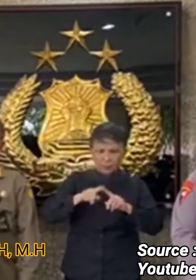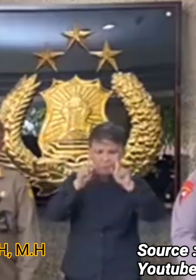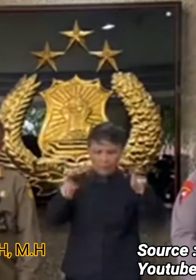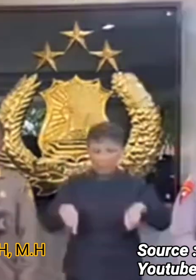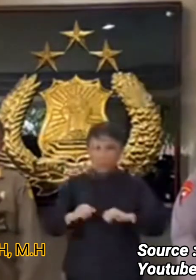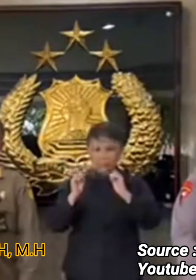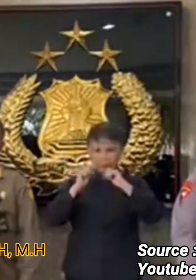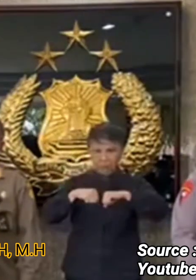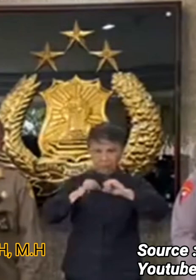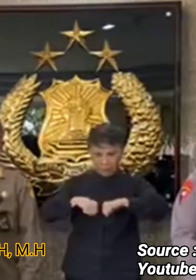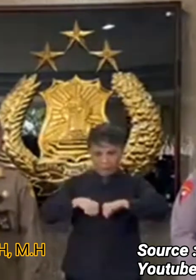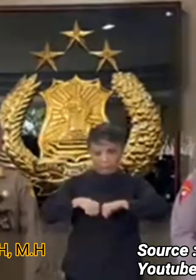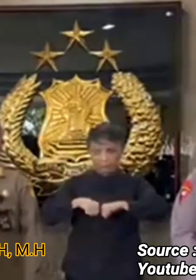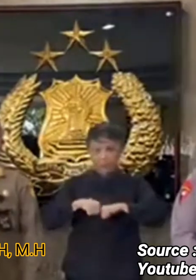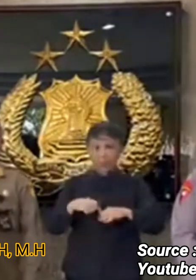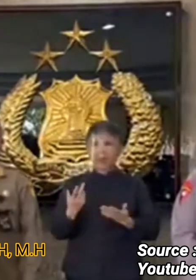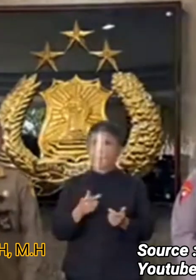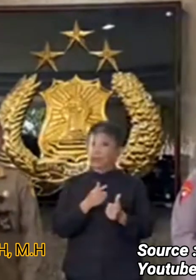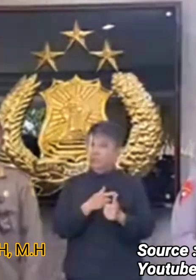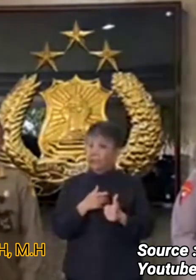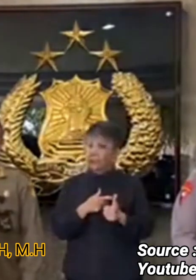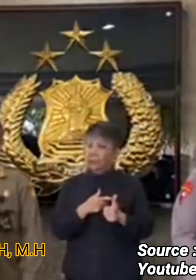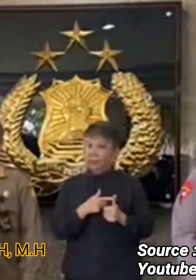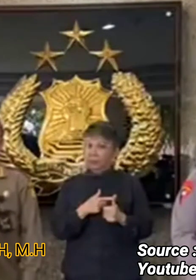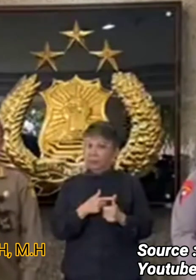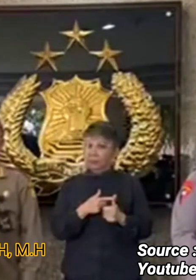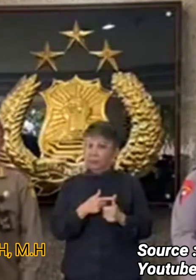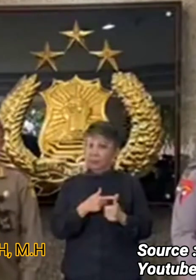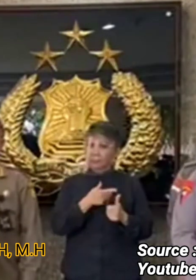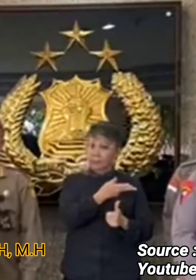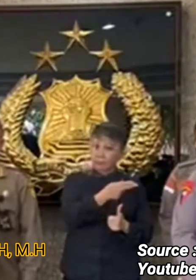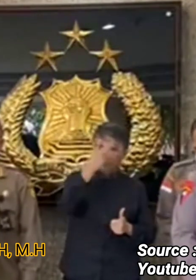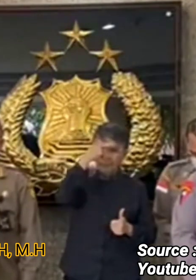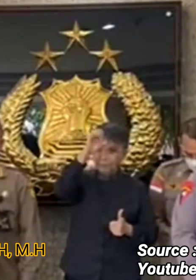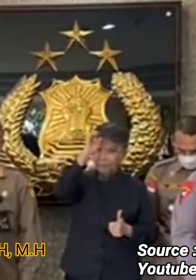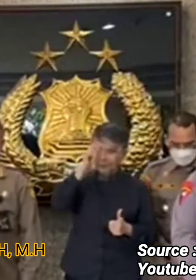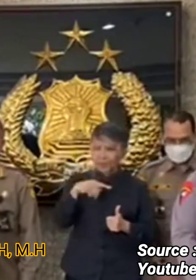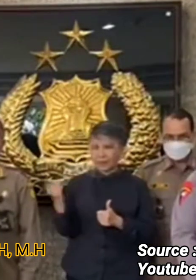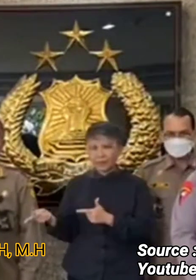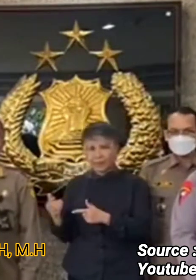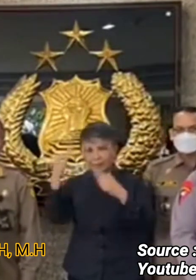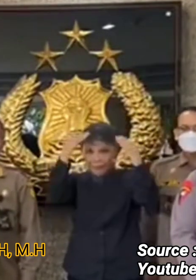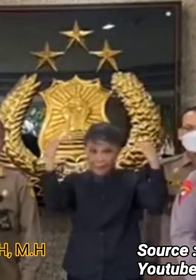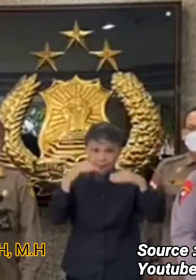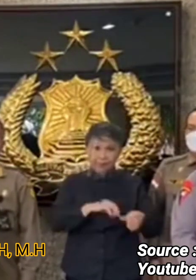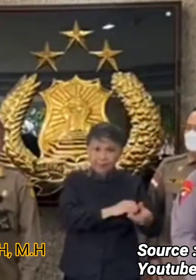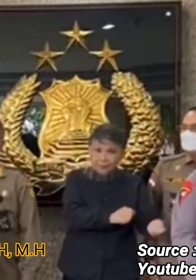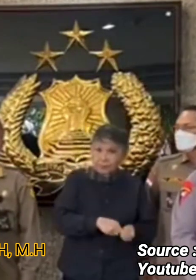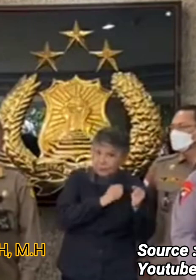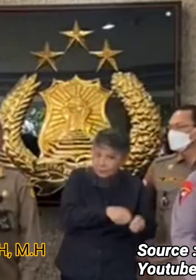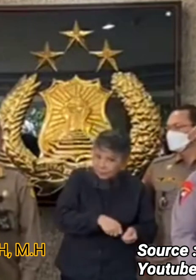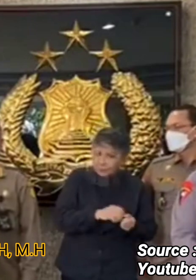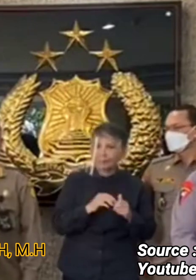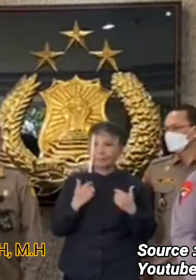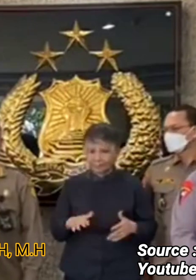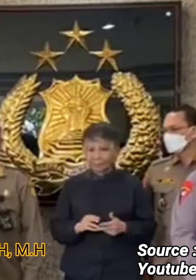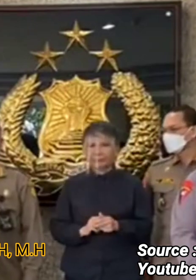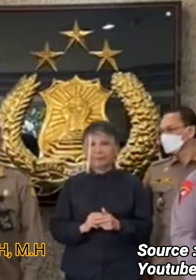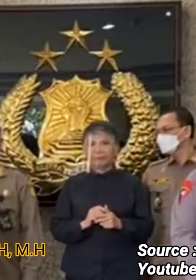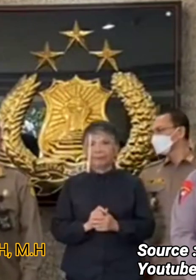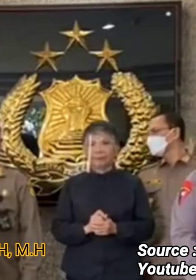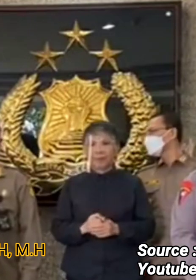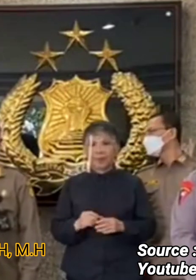nomornya dong of understanding antara bapak Kapolri dengan kami di jajaran Kementerian Pertanian